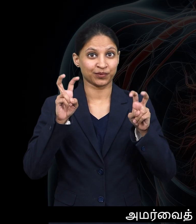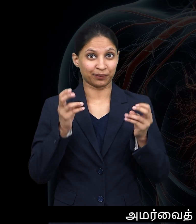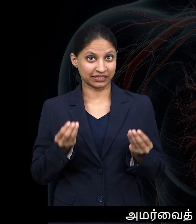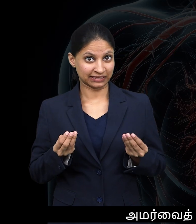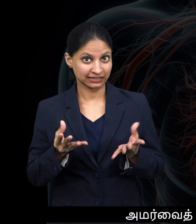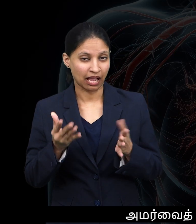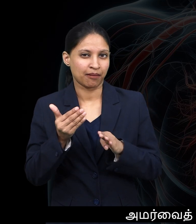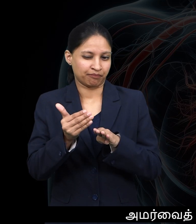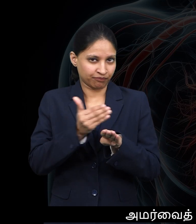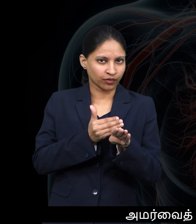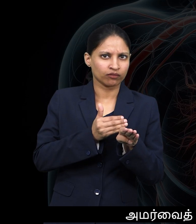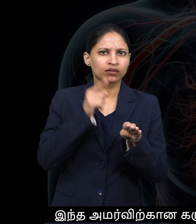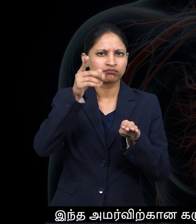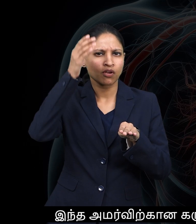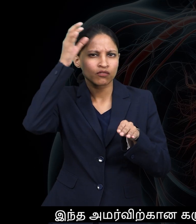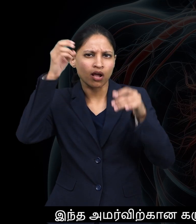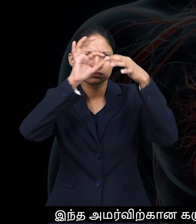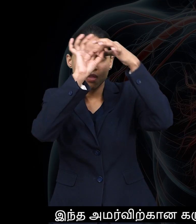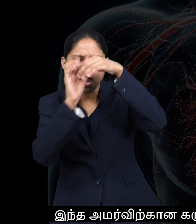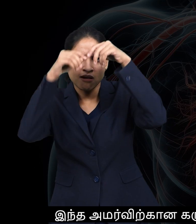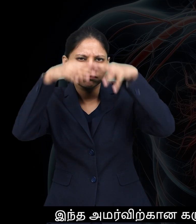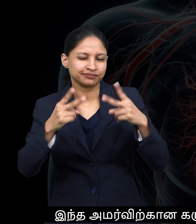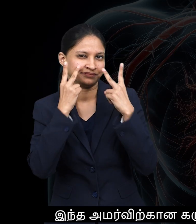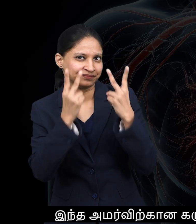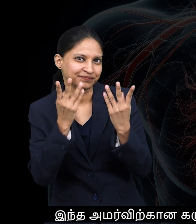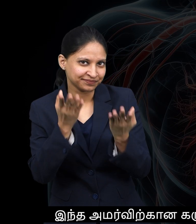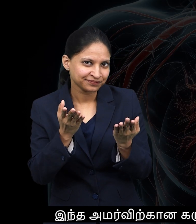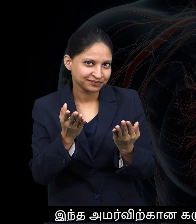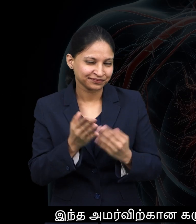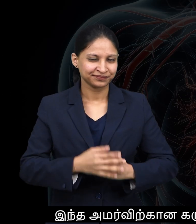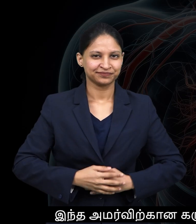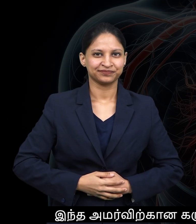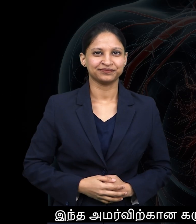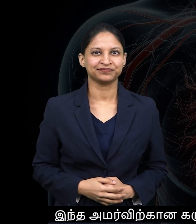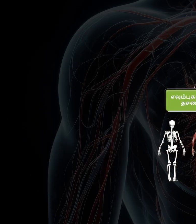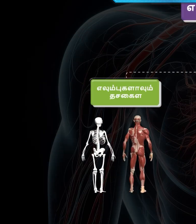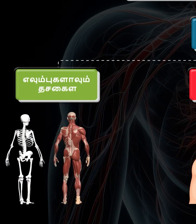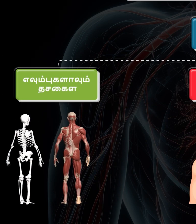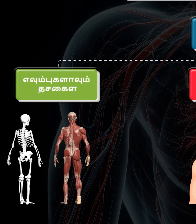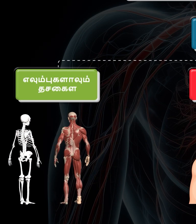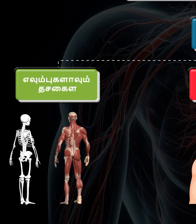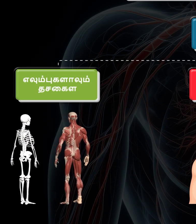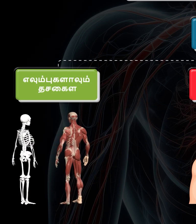அமர்வை தொடங்குவதற்கு முன் இந்த அமர்விற்கான கருத்து வரைபடத்தை பார்ப்போம்.